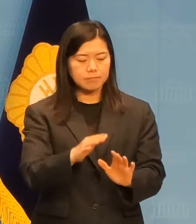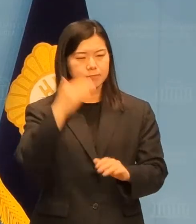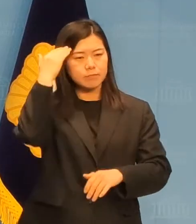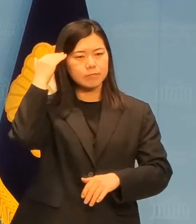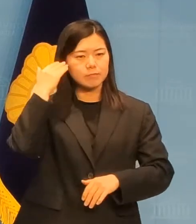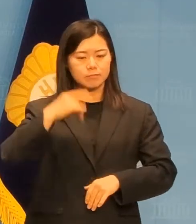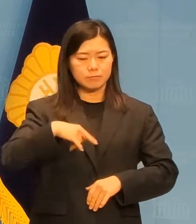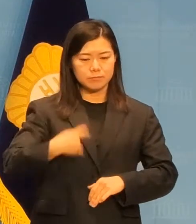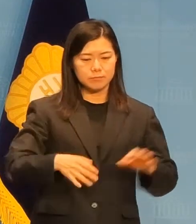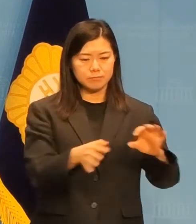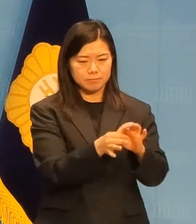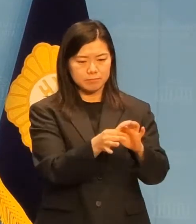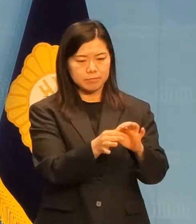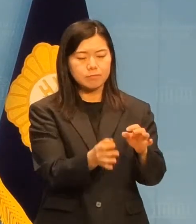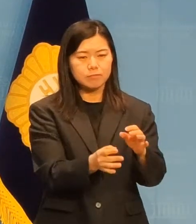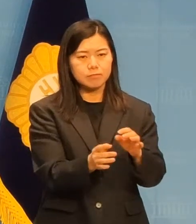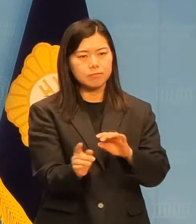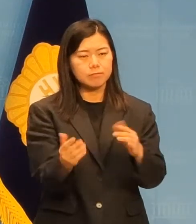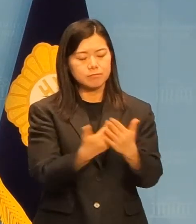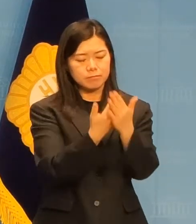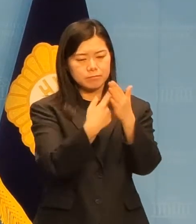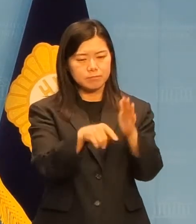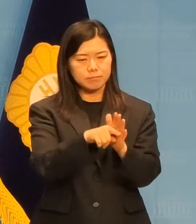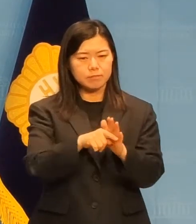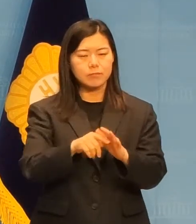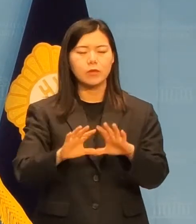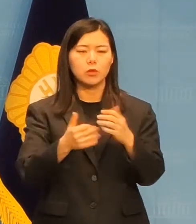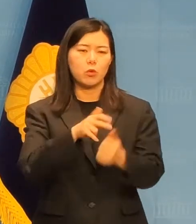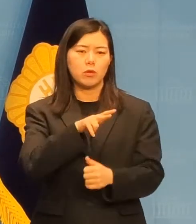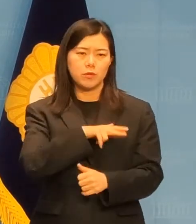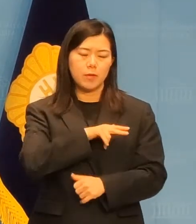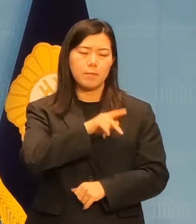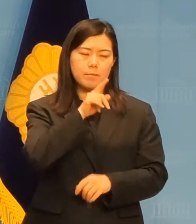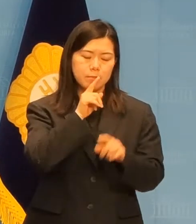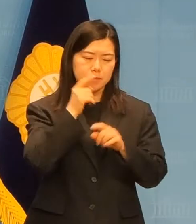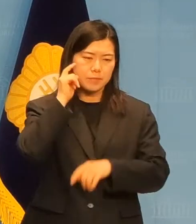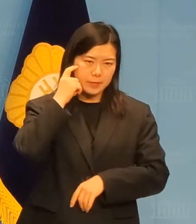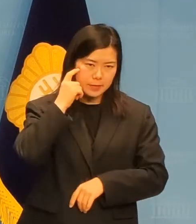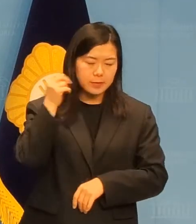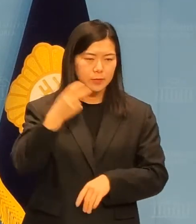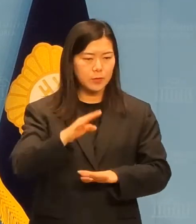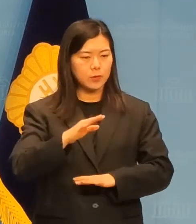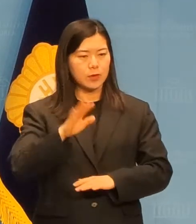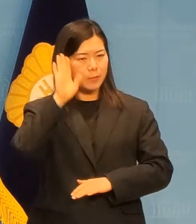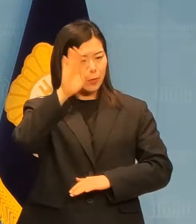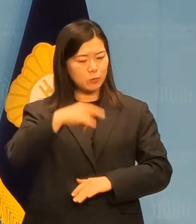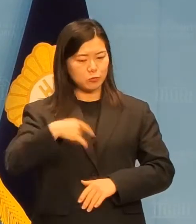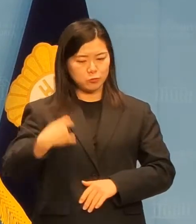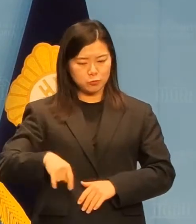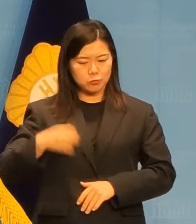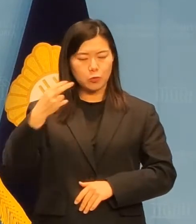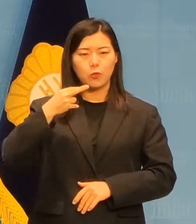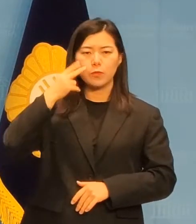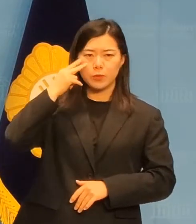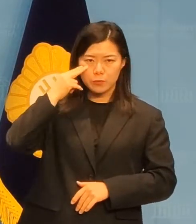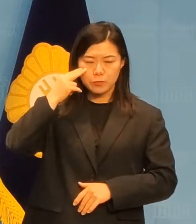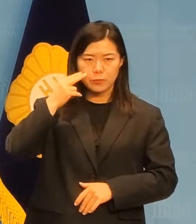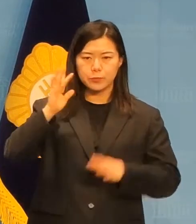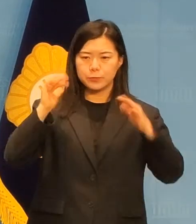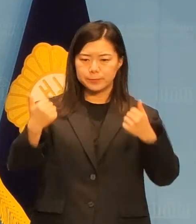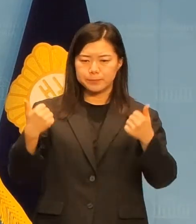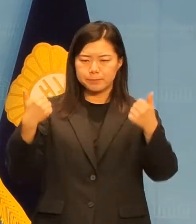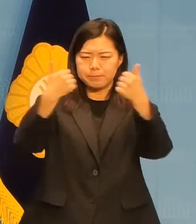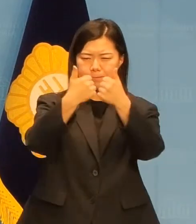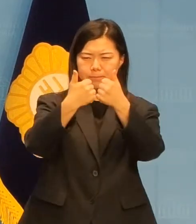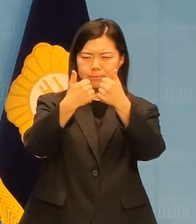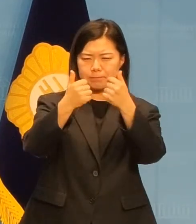국회의원들의 강한 메시지, 여기에 더 나아가서 중국과 미국 정상회담을 이제